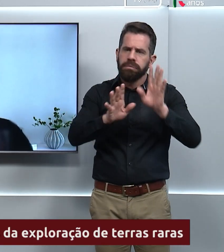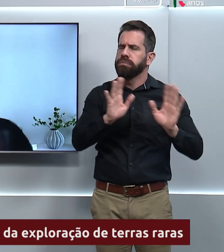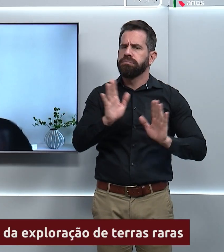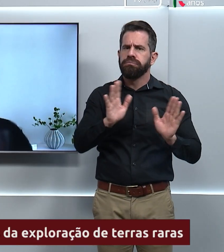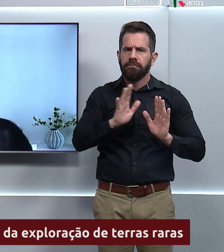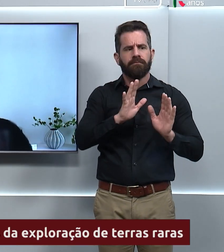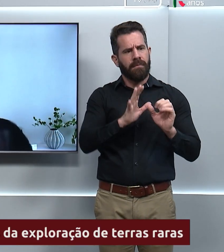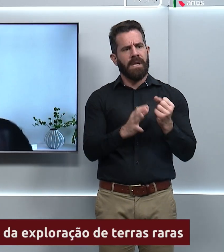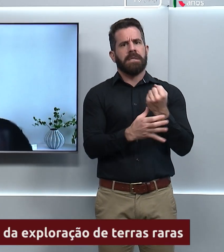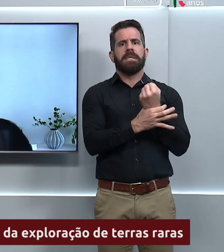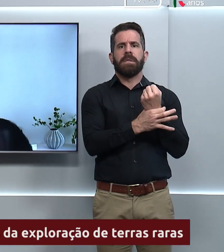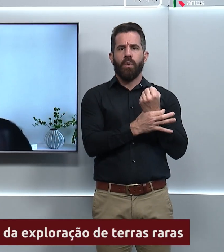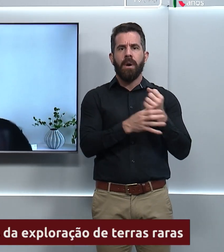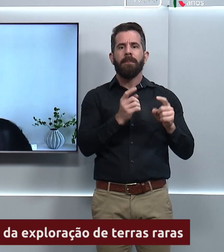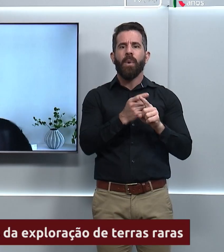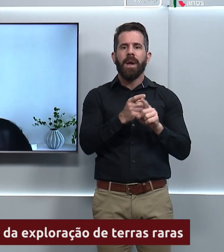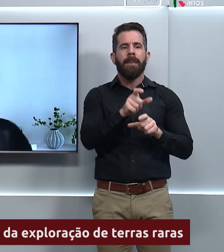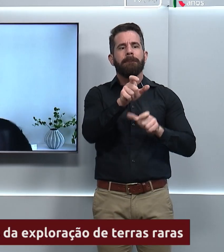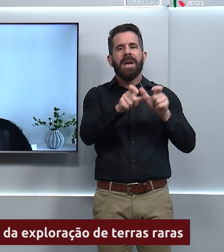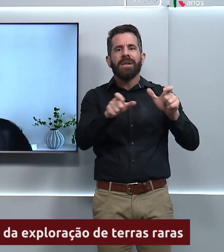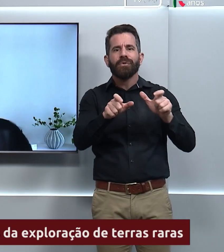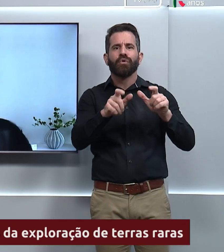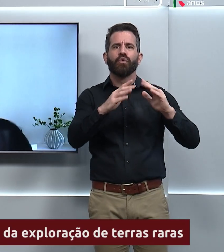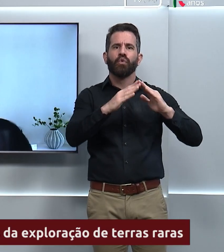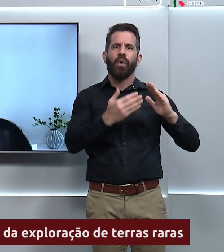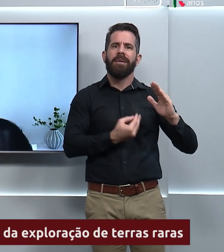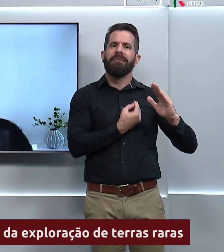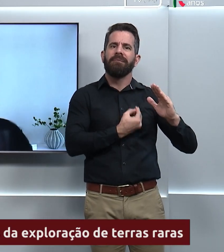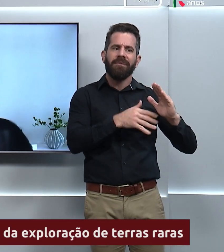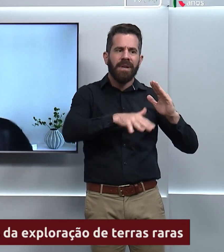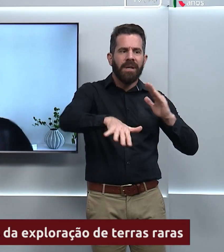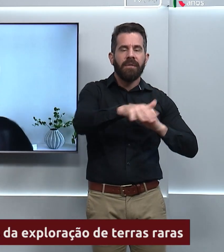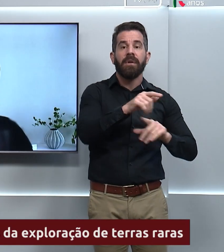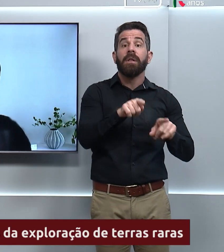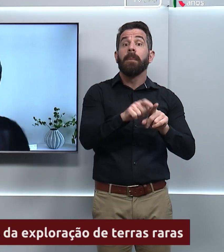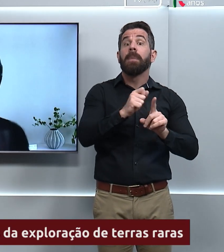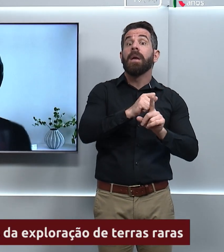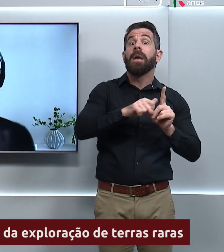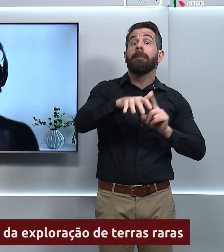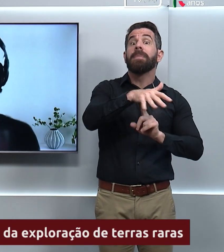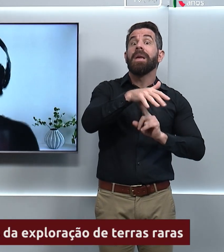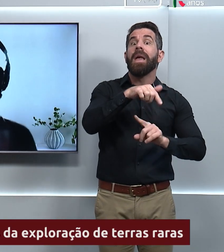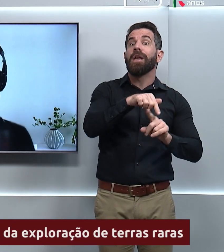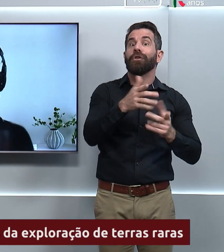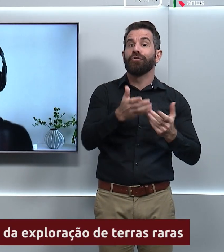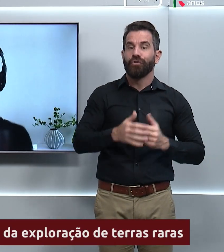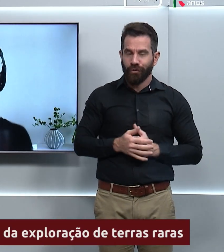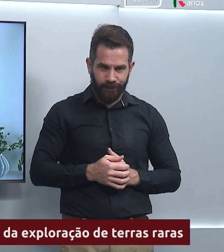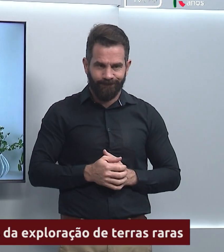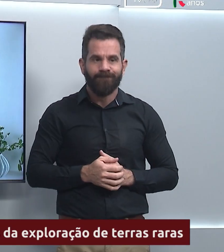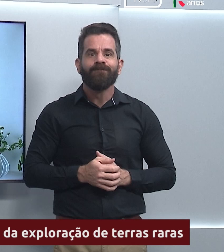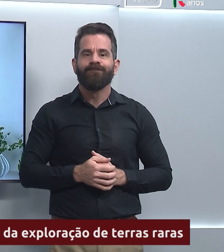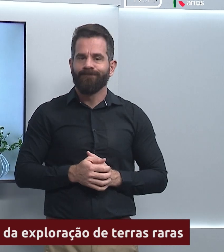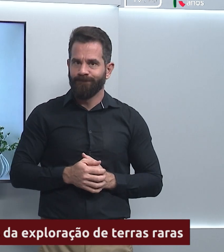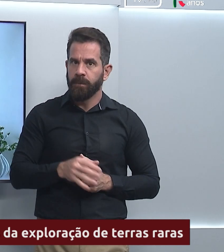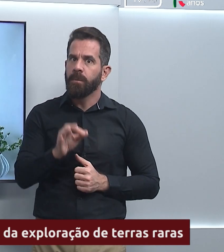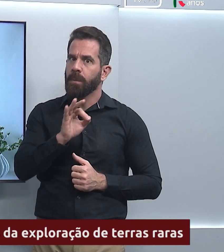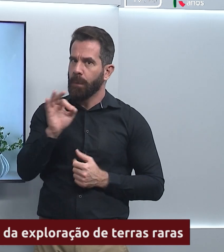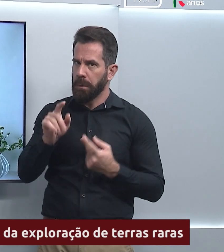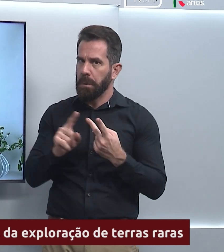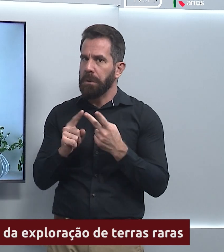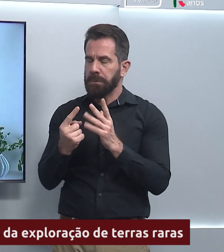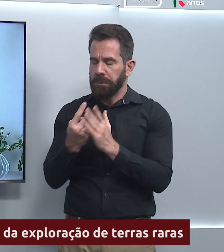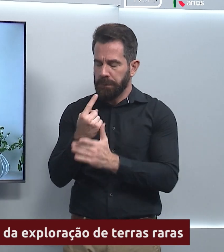as populações que vivem nesses locais, o meio ambiente também? Bom, Camila, novamente, excelente pergunta.